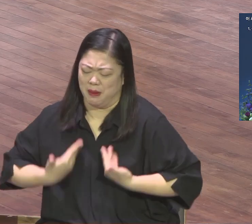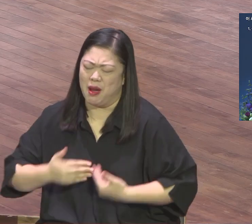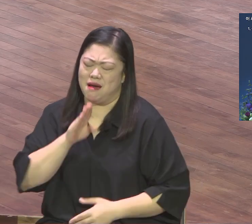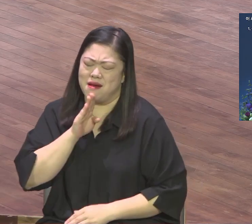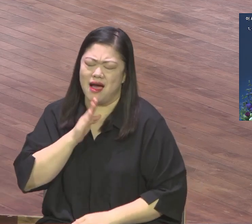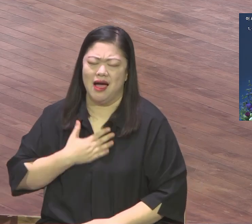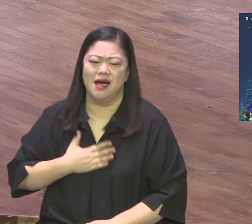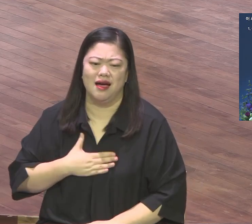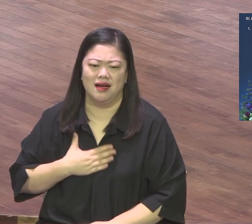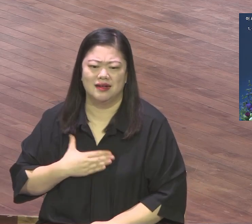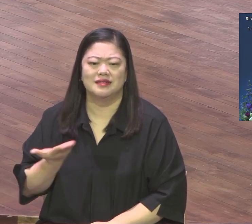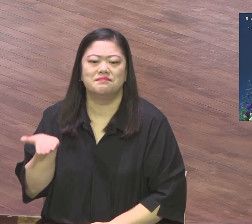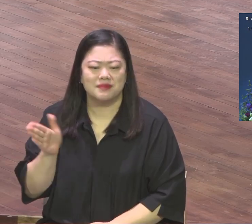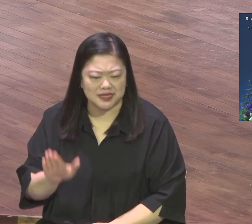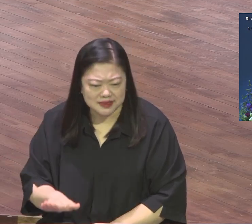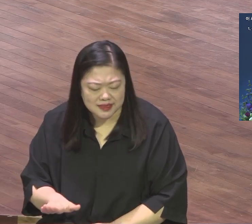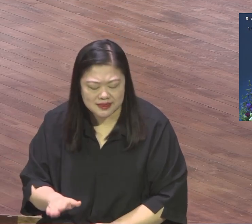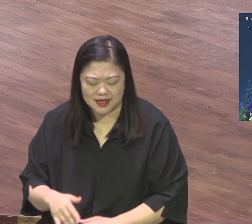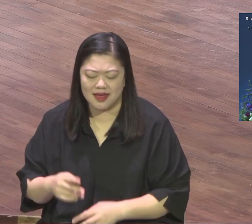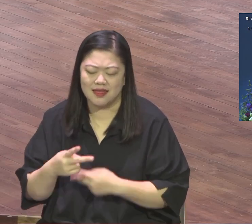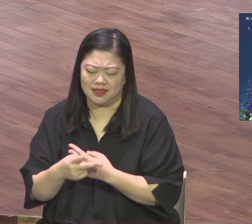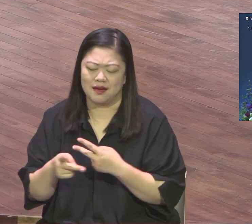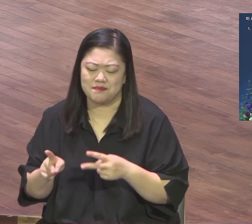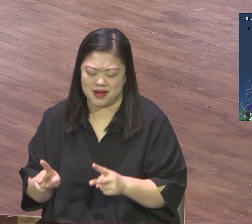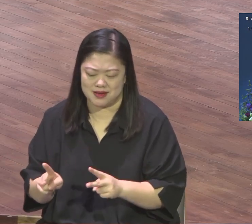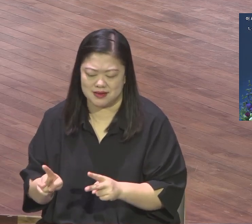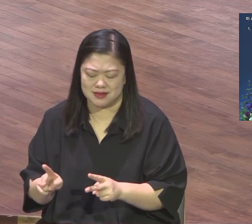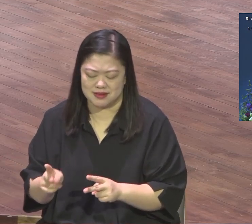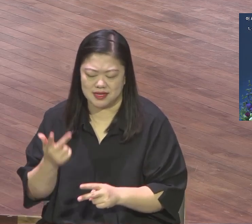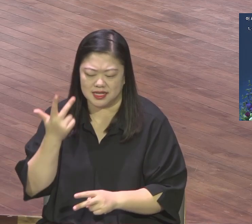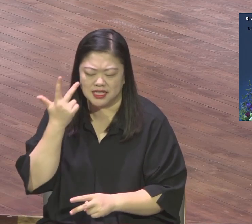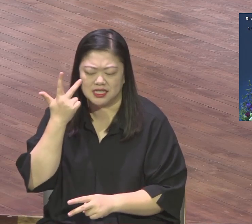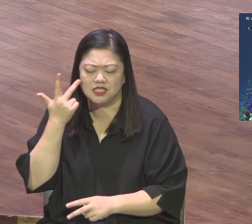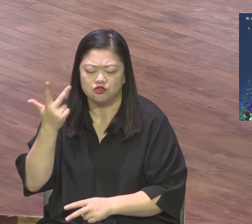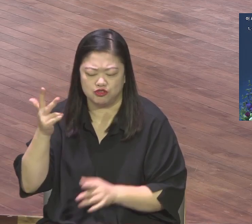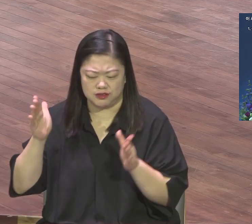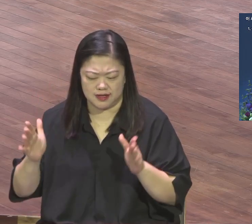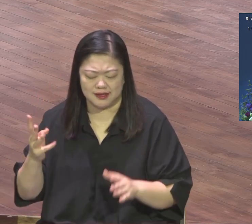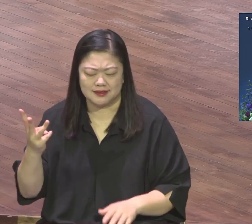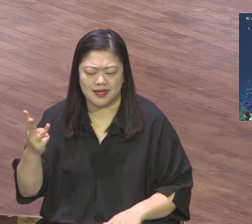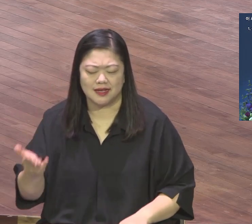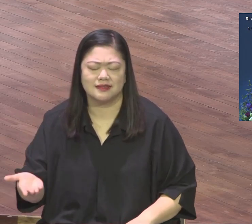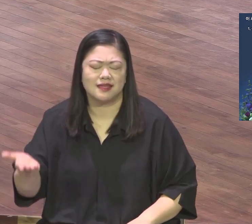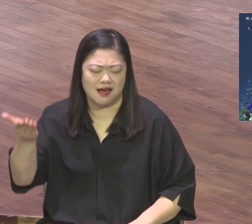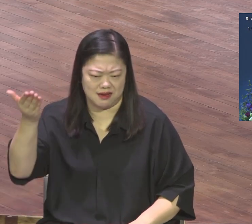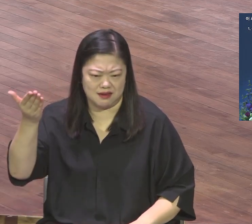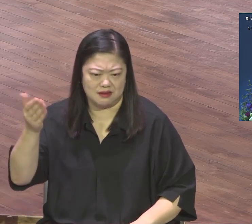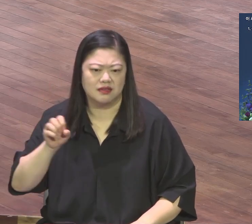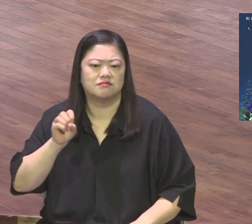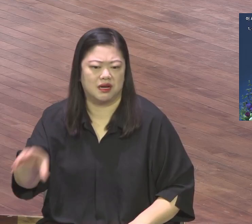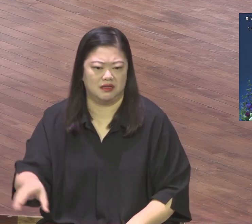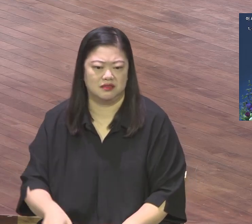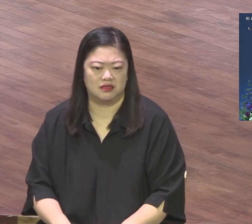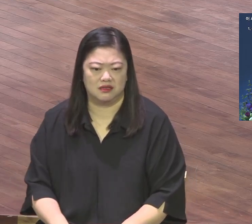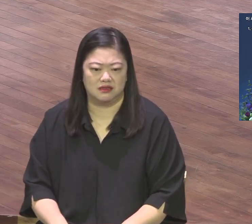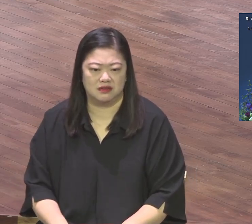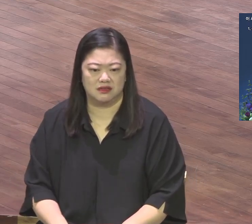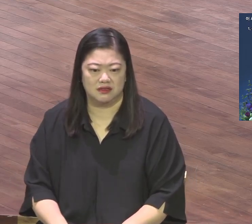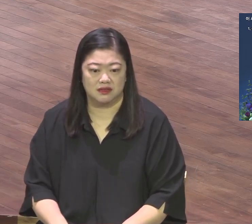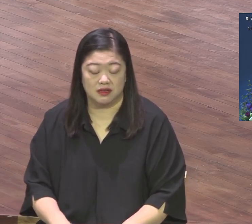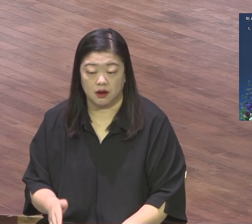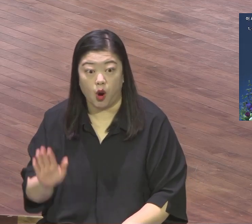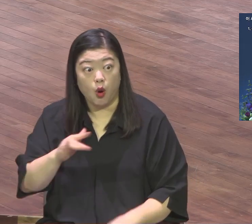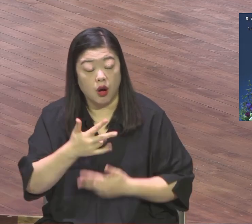없어요. 매일 다락방 한다. 그 사람은 거의 사역자, 거의 교육자 수준이죠. 깨요.